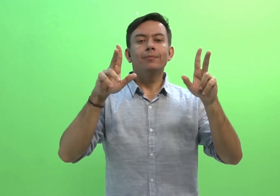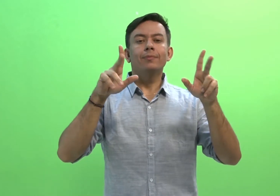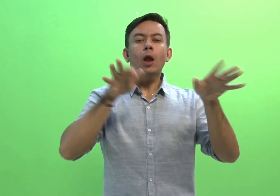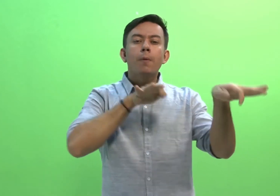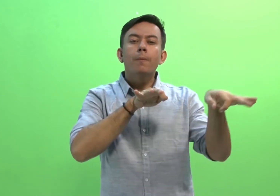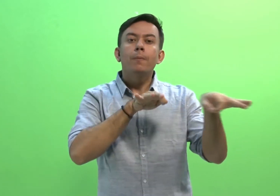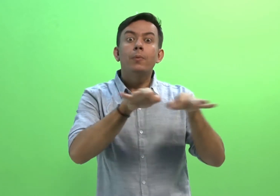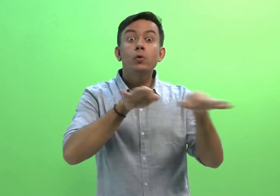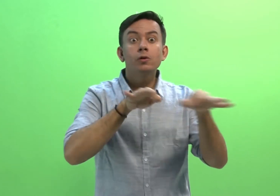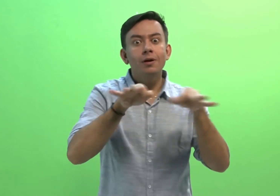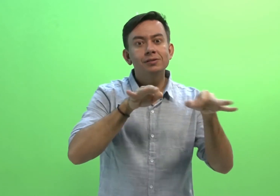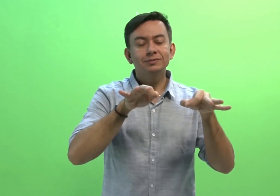Ou